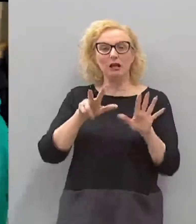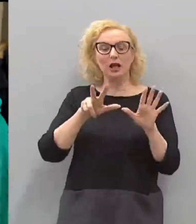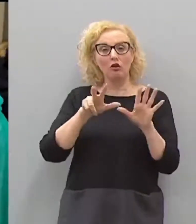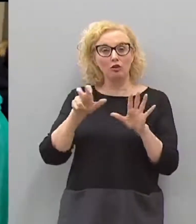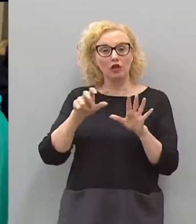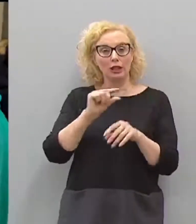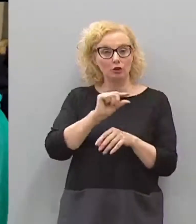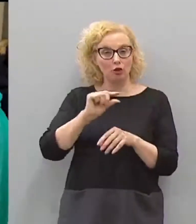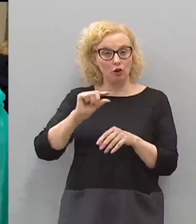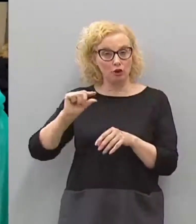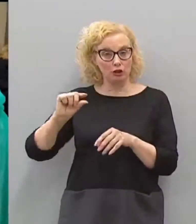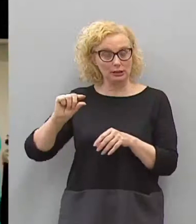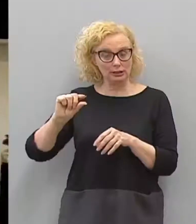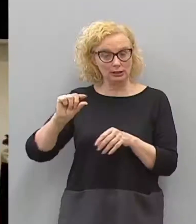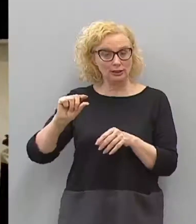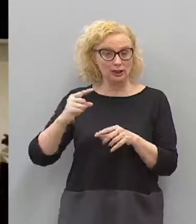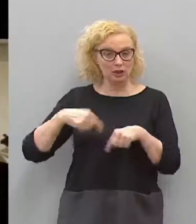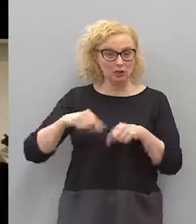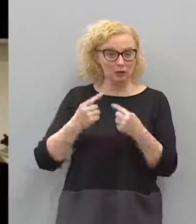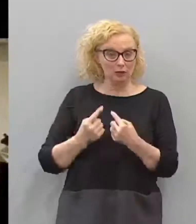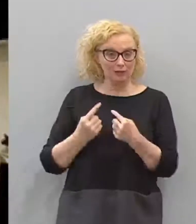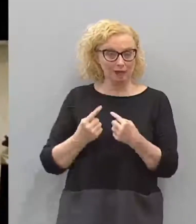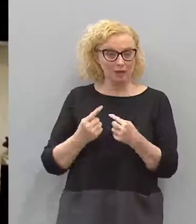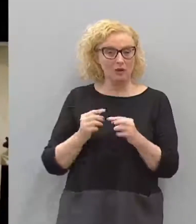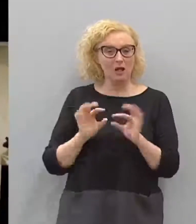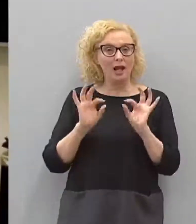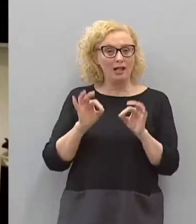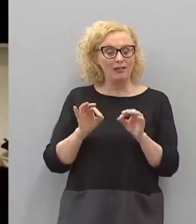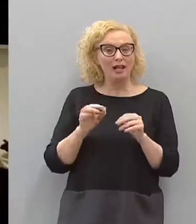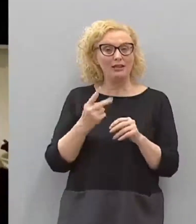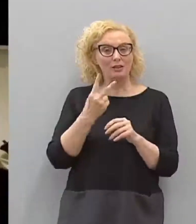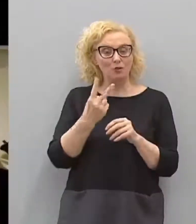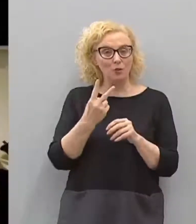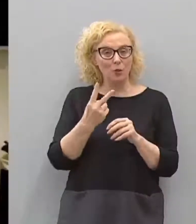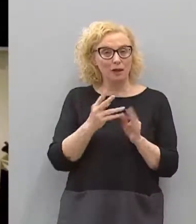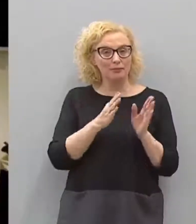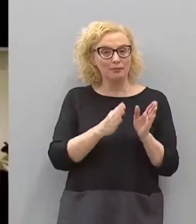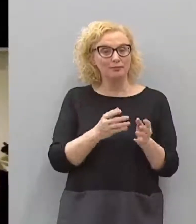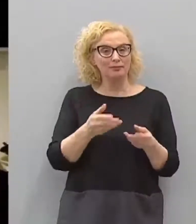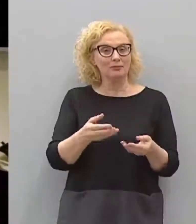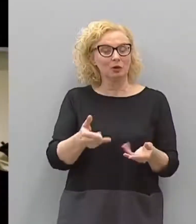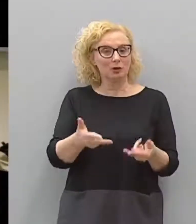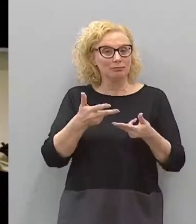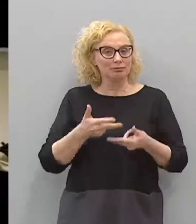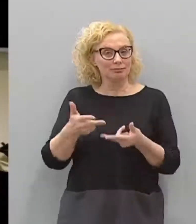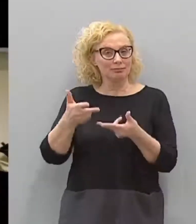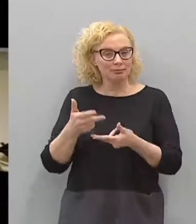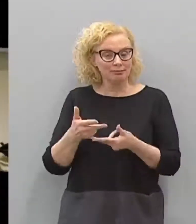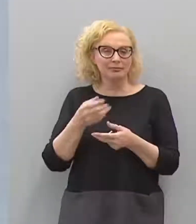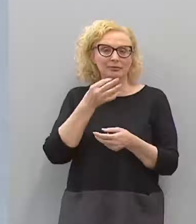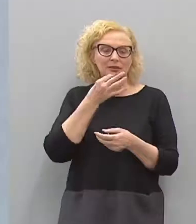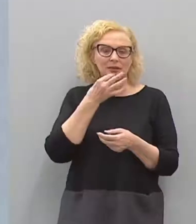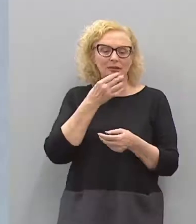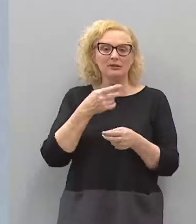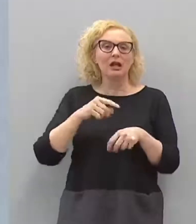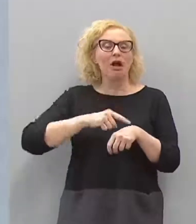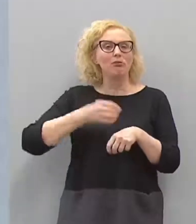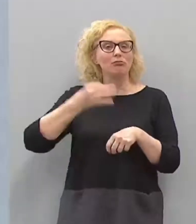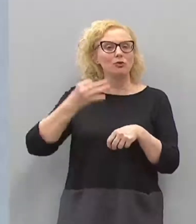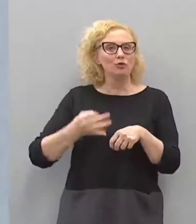dosi che avevamo atteso sono arrivata in due trance quindi questo significa che non sempre arrivano con la puntualità con la quale